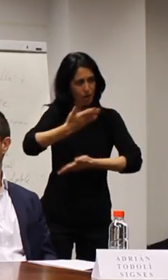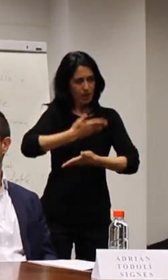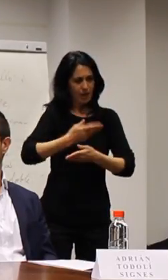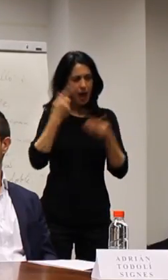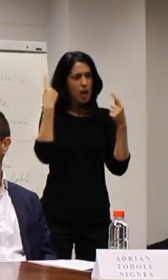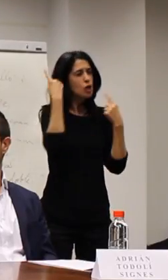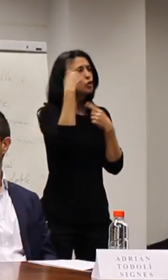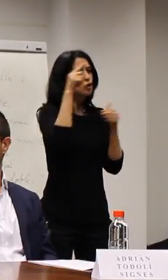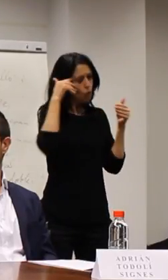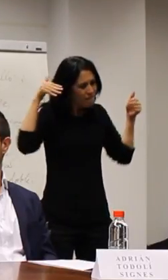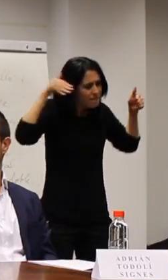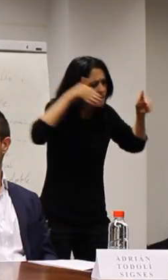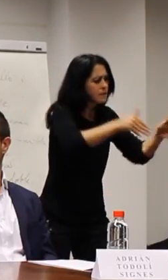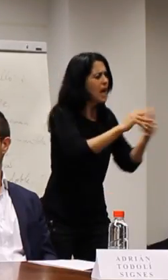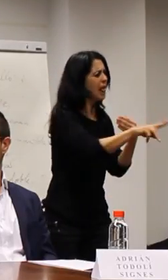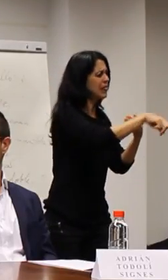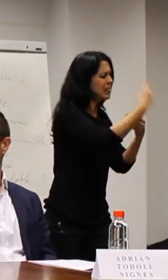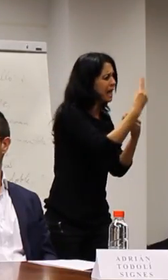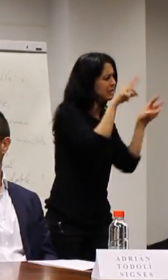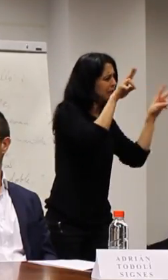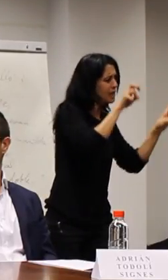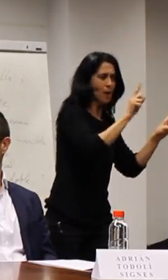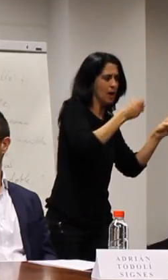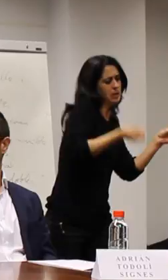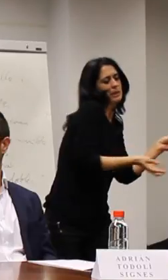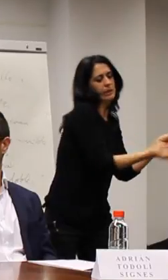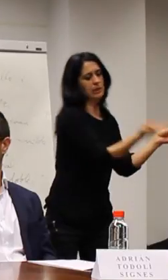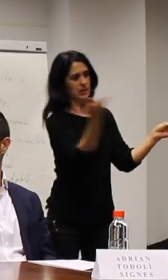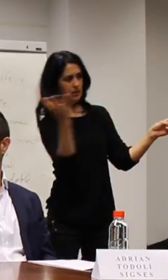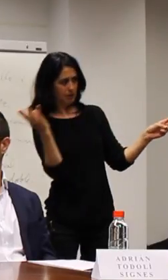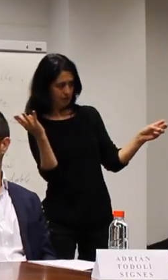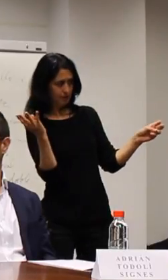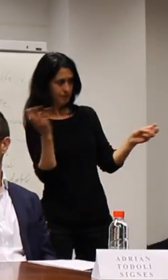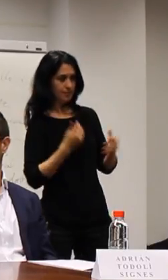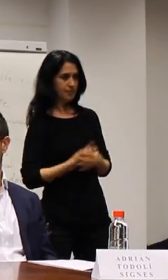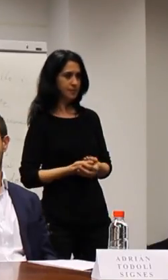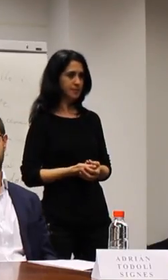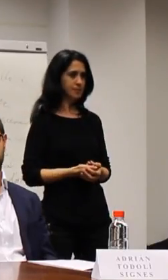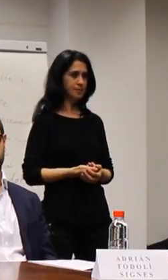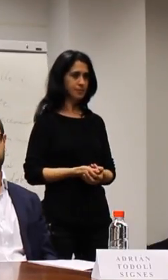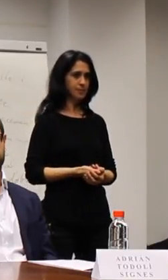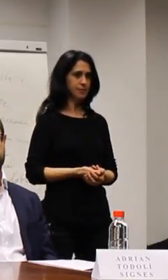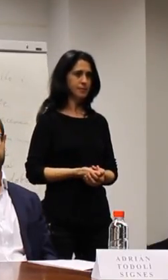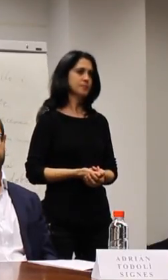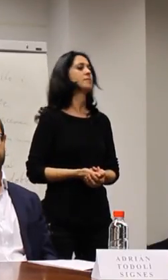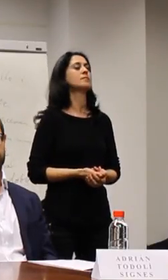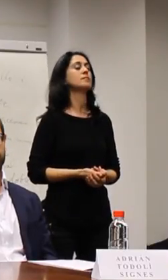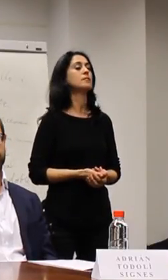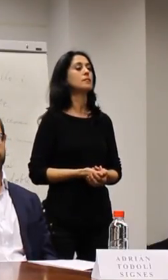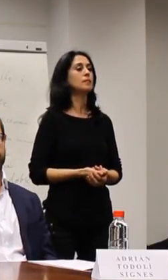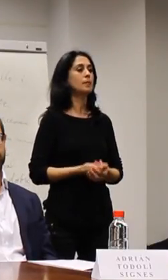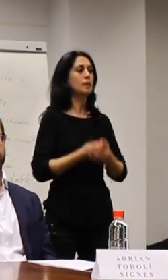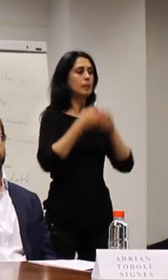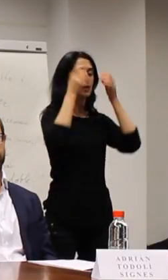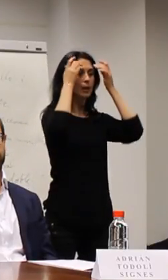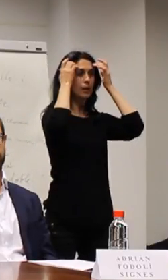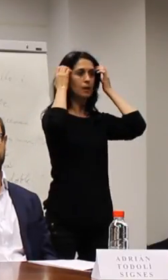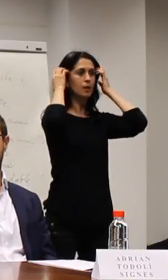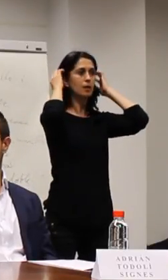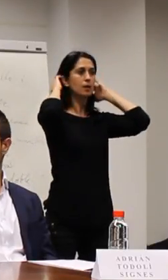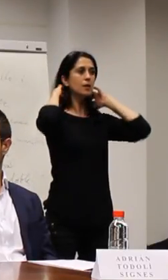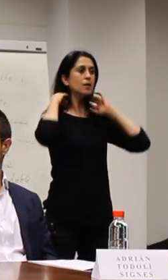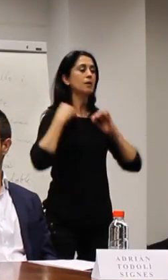no está únicamente centrado en el sector del taxi, pero que también, ¿no?, está presente ese sector. Podríamos